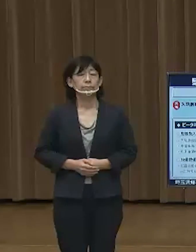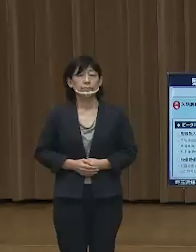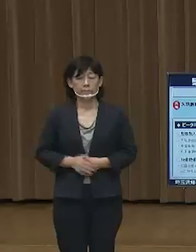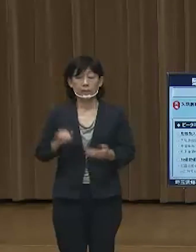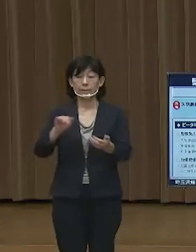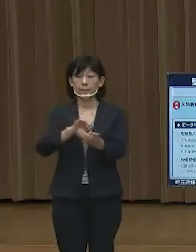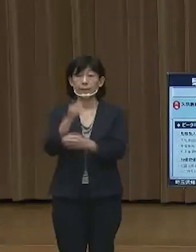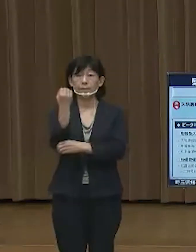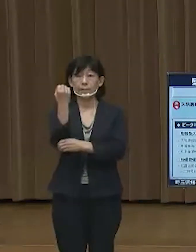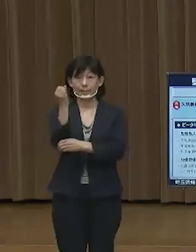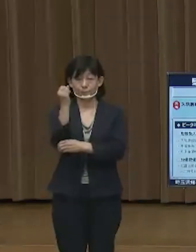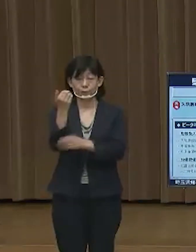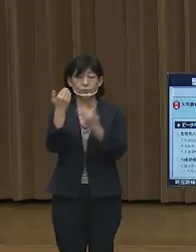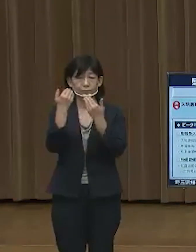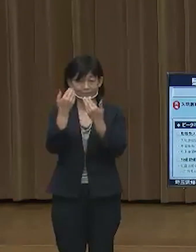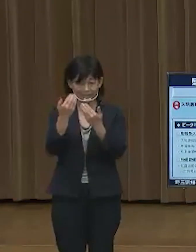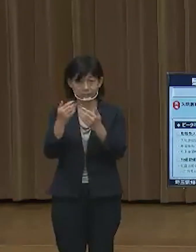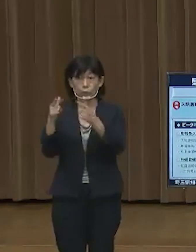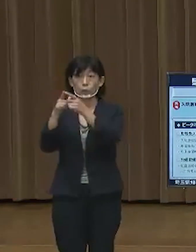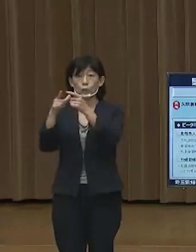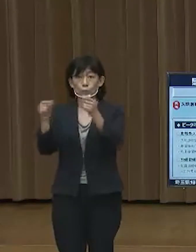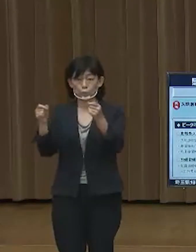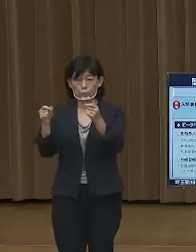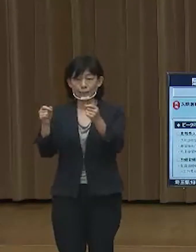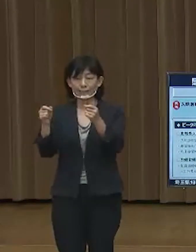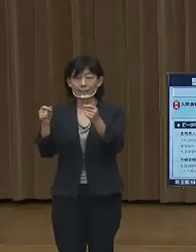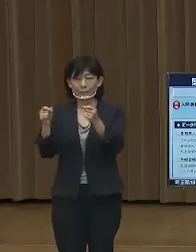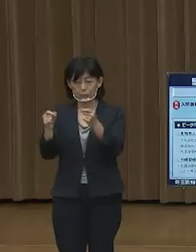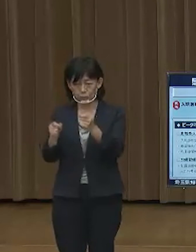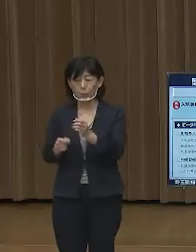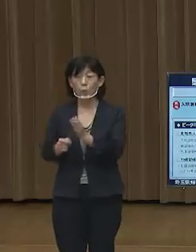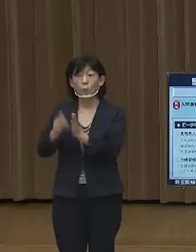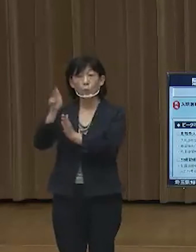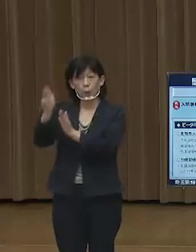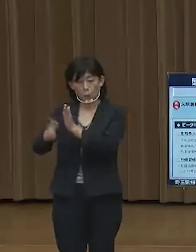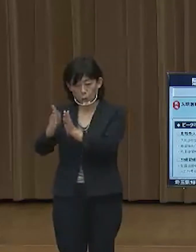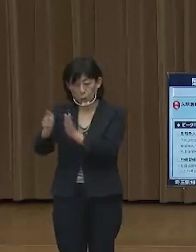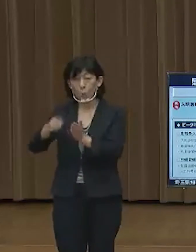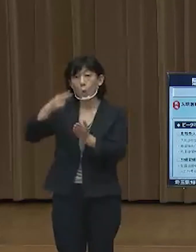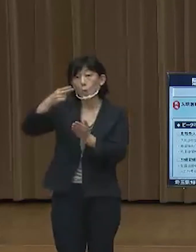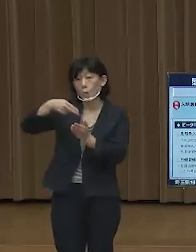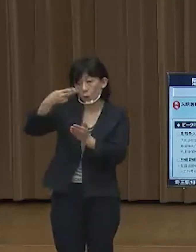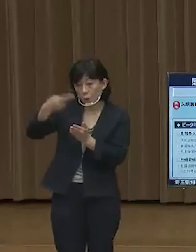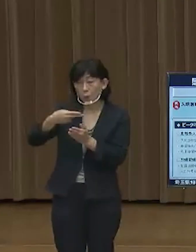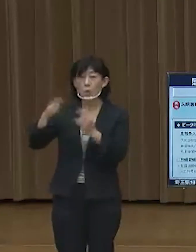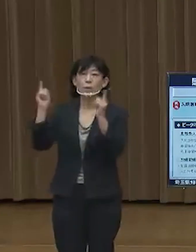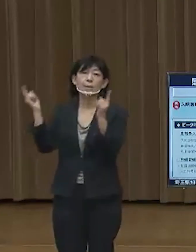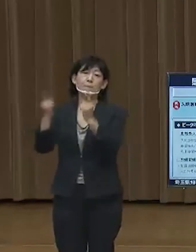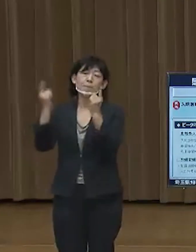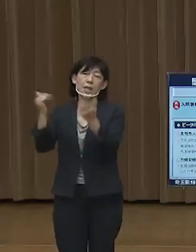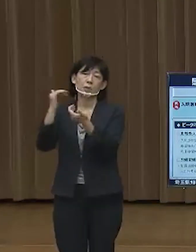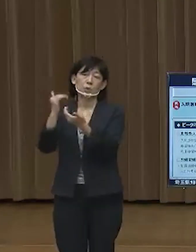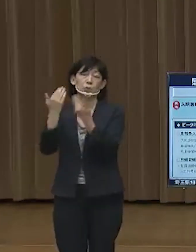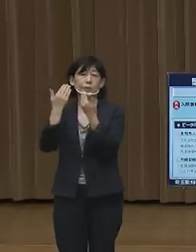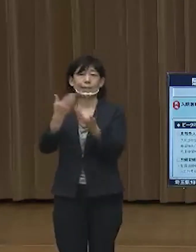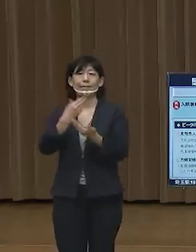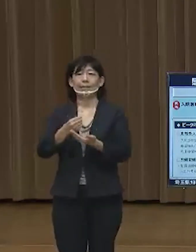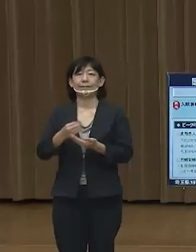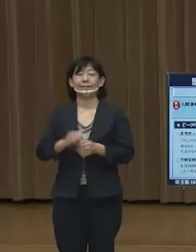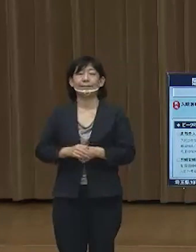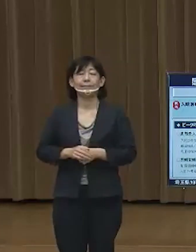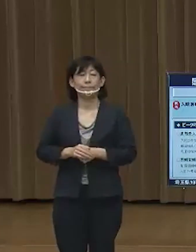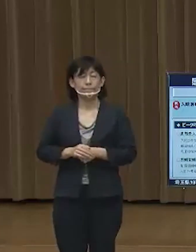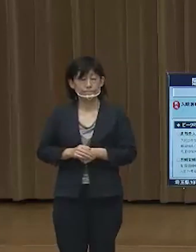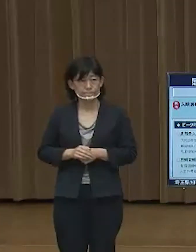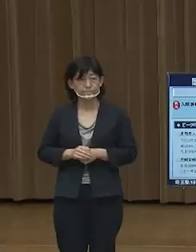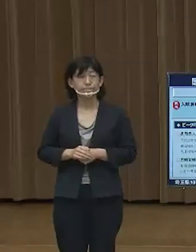埼玉新聞新井と申します。国の GoTo イートキャンペーンについてお伺いいたします。いよいよ概要といいますか、参加